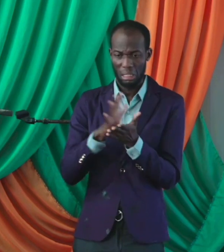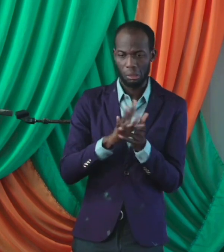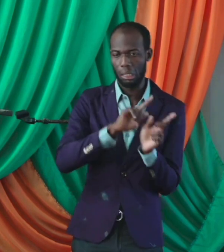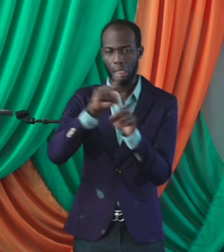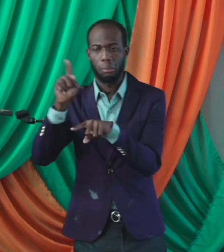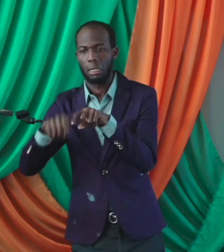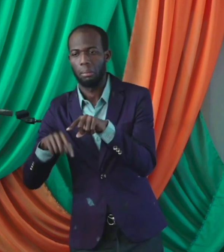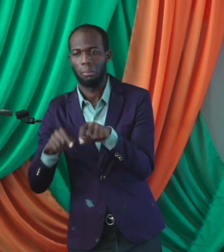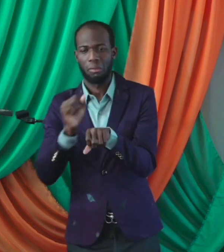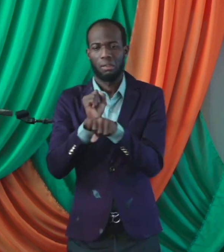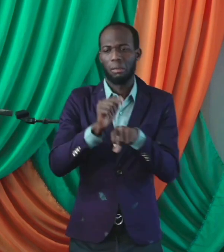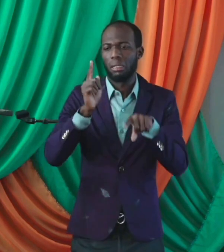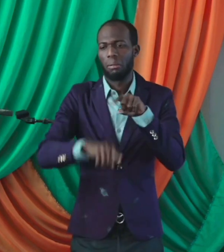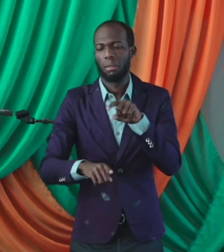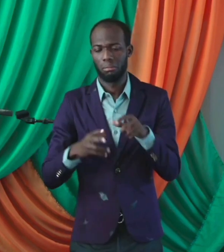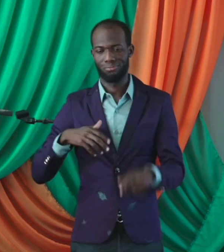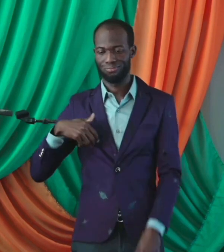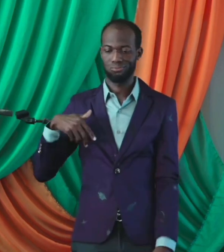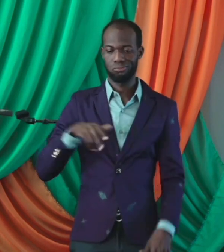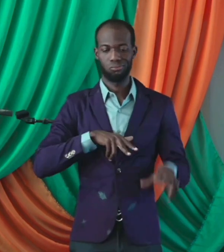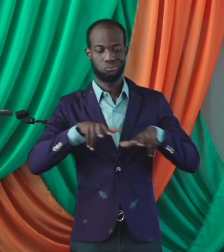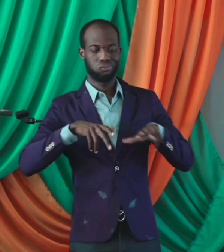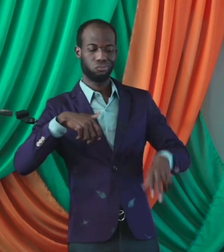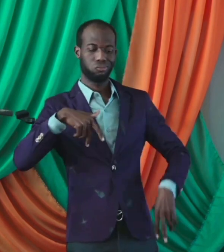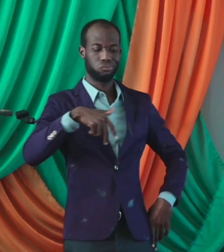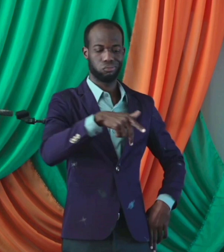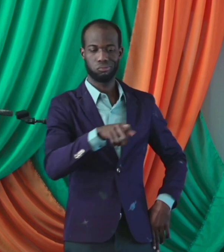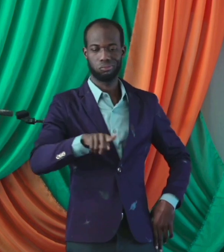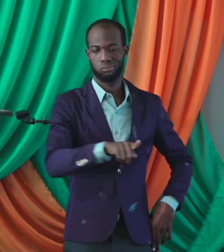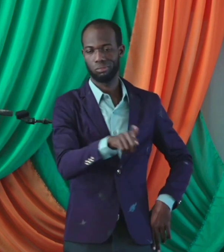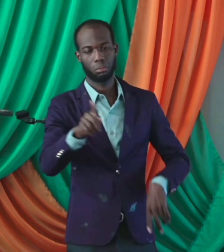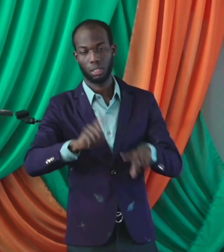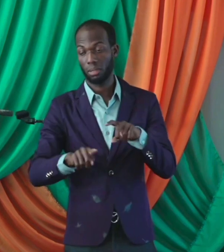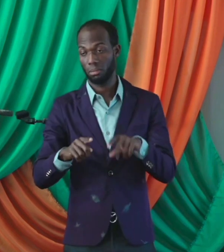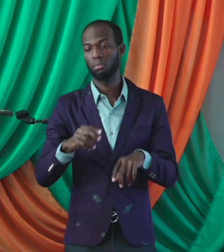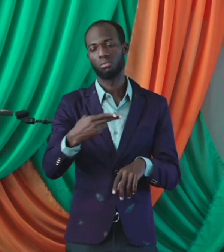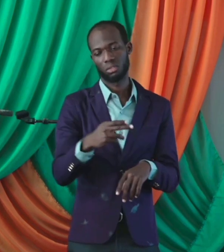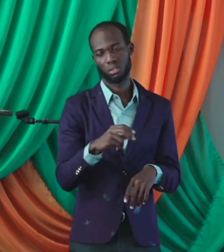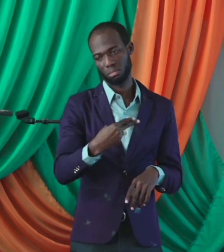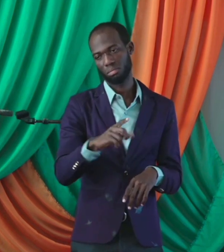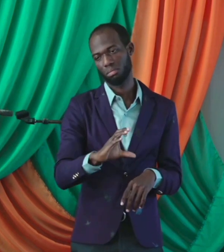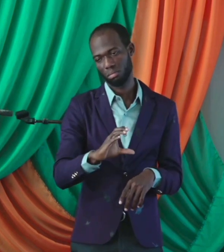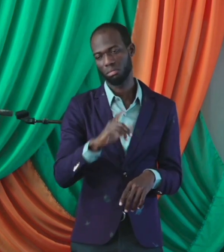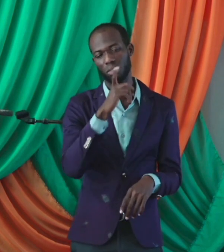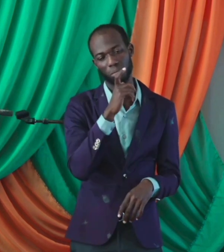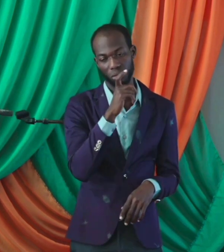l'école, pas à travail, pas à circuler. Alors, c'est pas un handicapé.